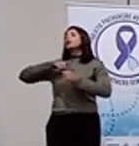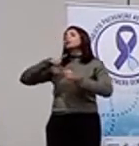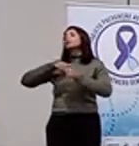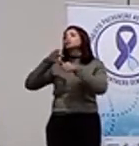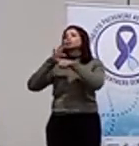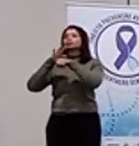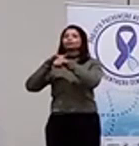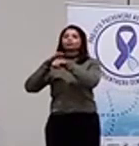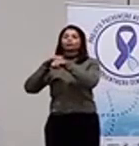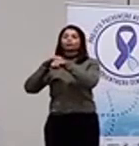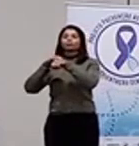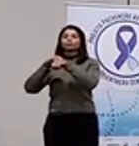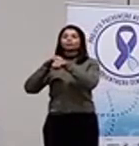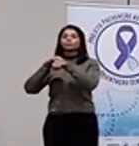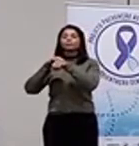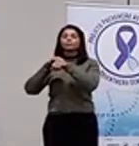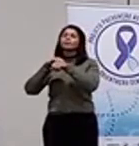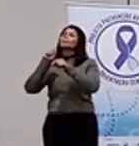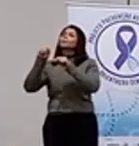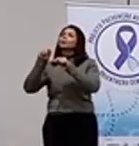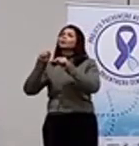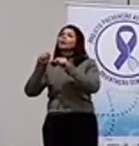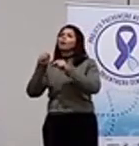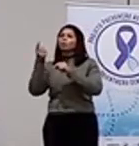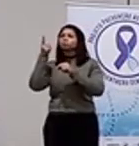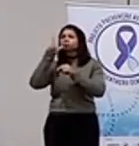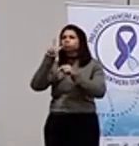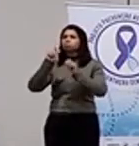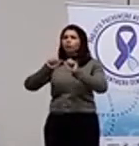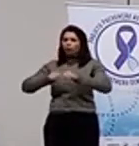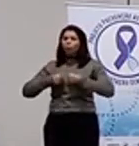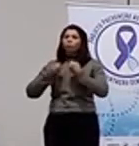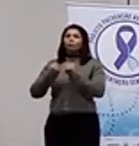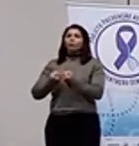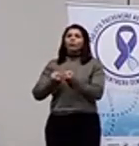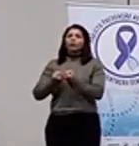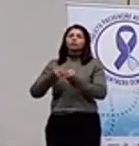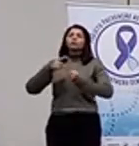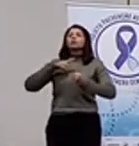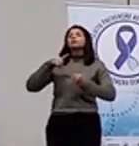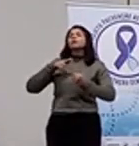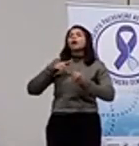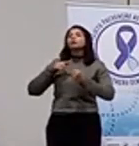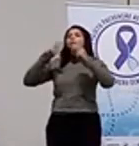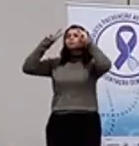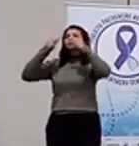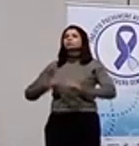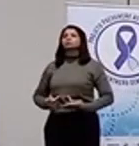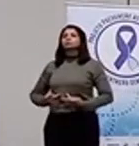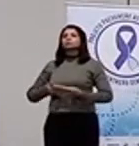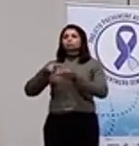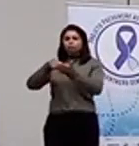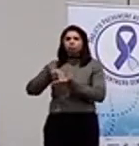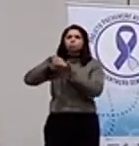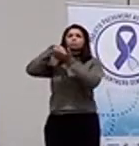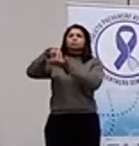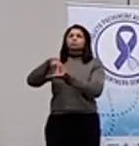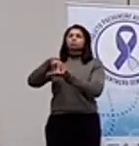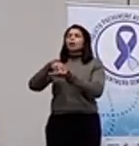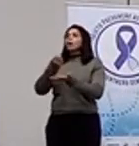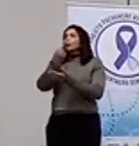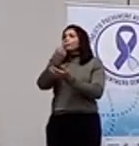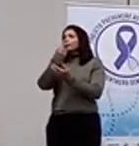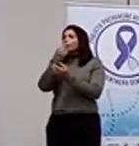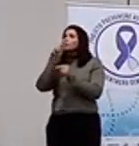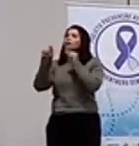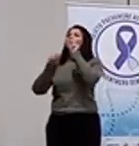elas toleram aquele tratamento, se elas não vão ter nenhum efeito colateral daquele tratamento. Eu não quero nem saber tanto se o remédio ele já